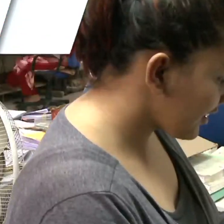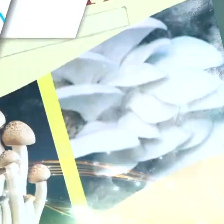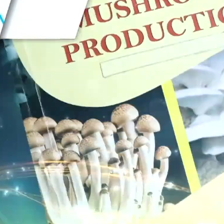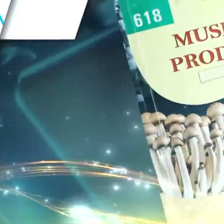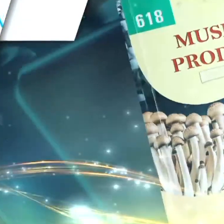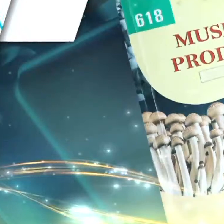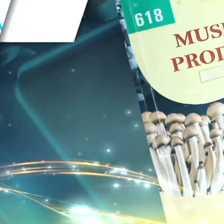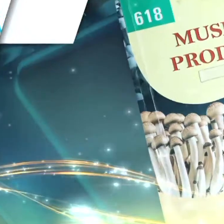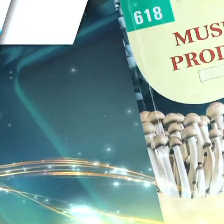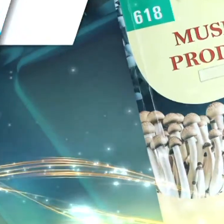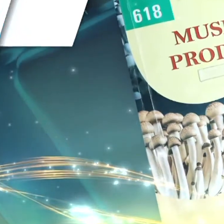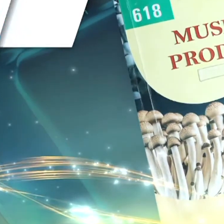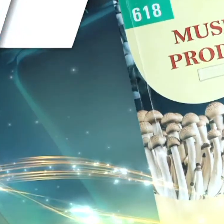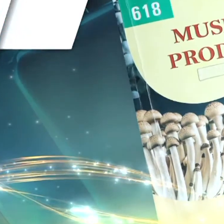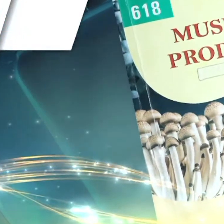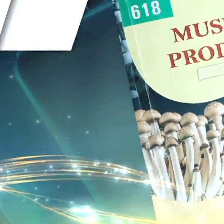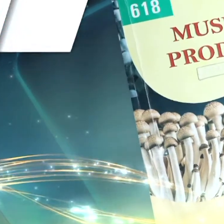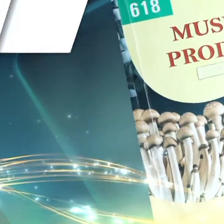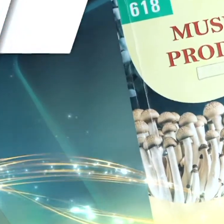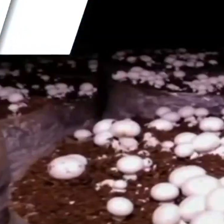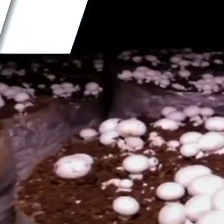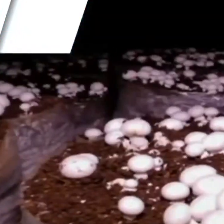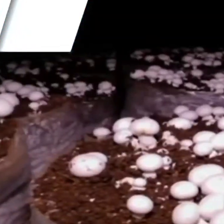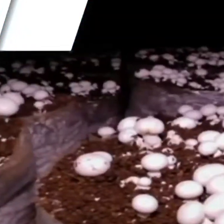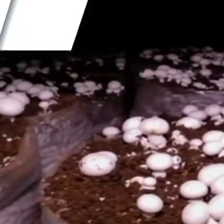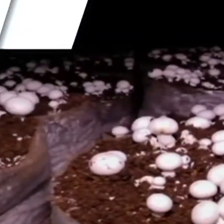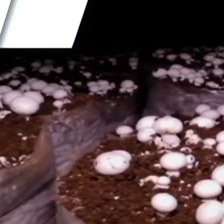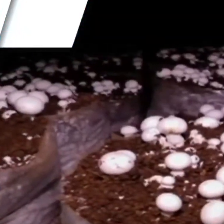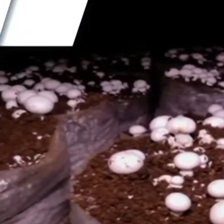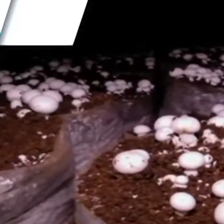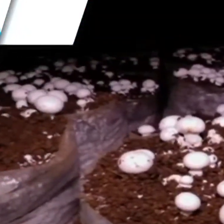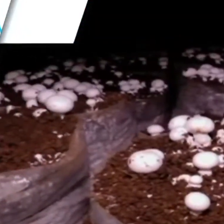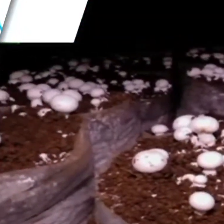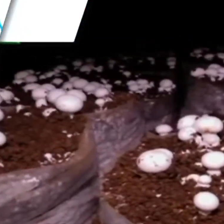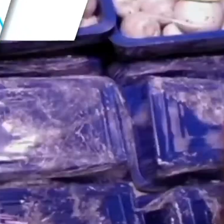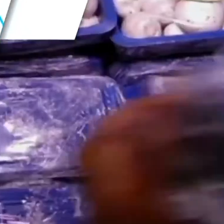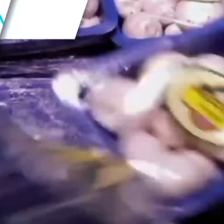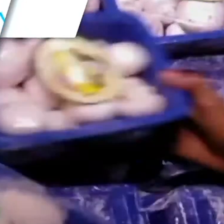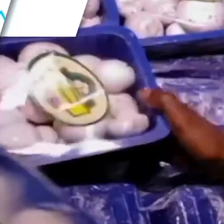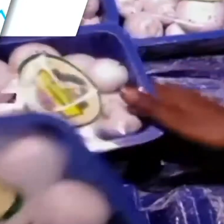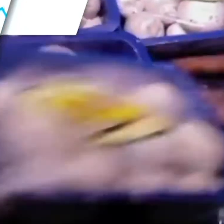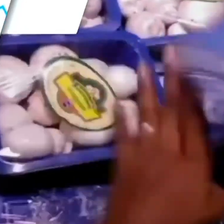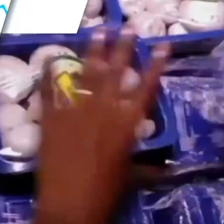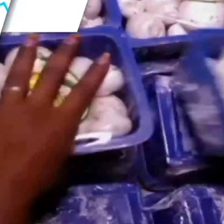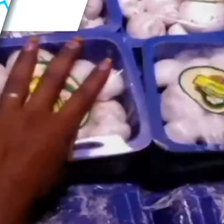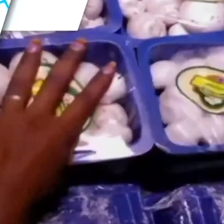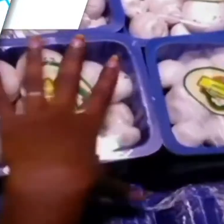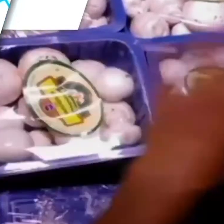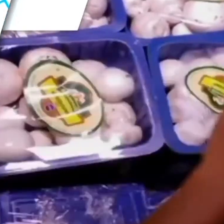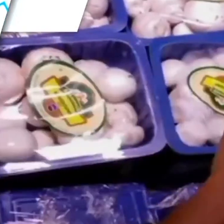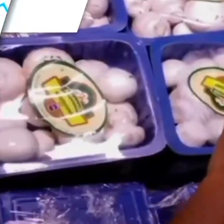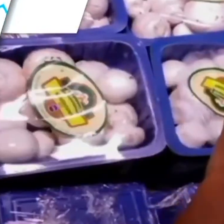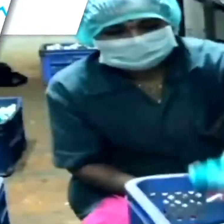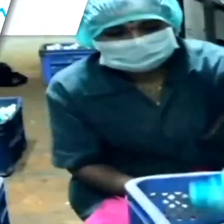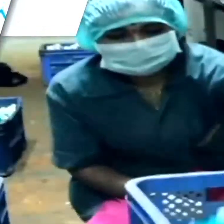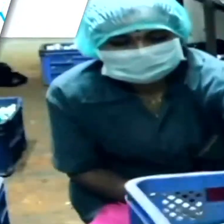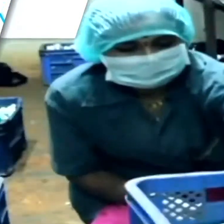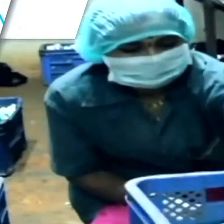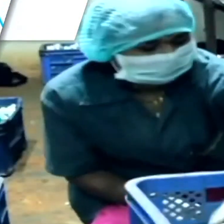इस कोर्स को करने के बाद आप खुद का मशरूम फार्म खोल सकते हैं अथवा मशरूम फार्म में एक कुशल सहायक के रूप में